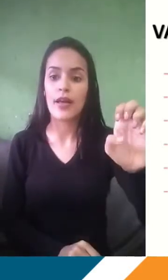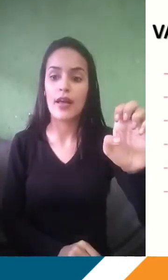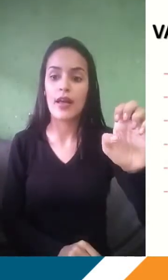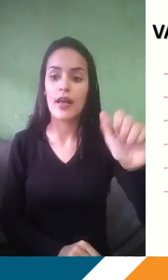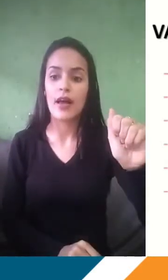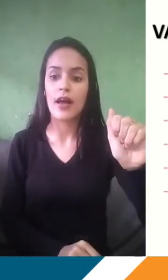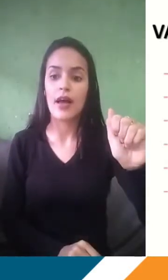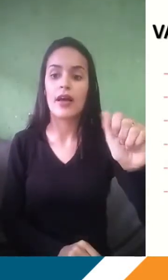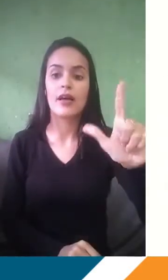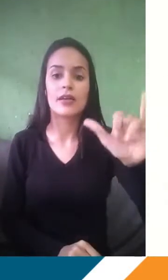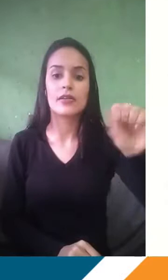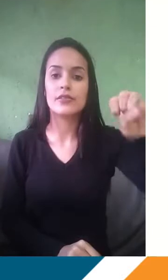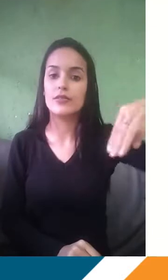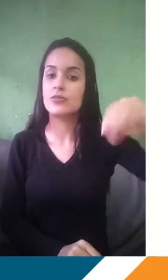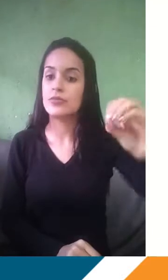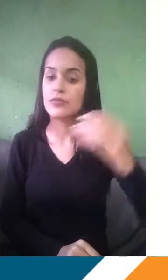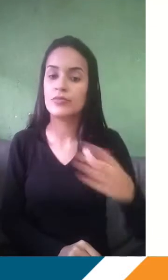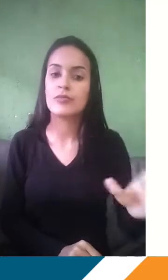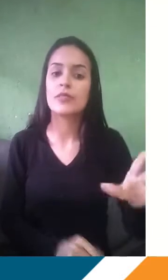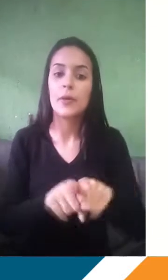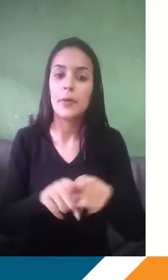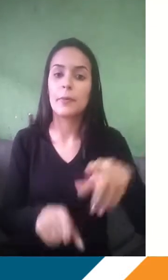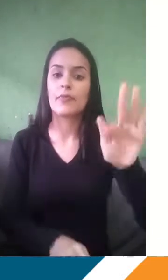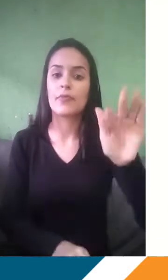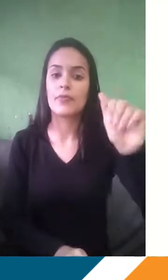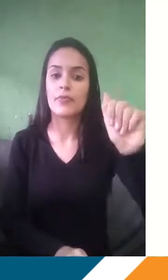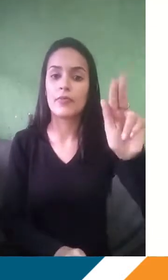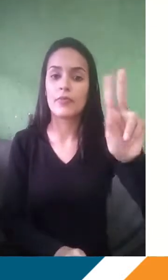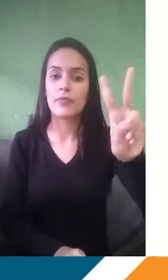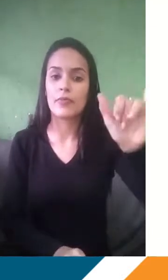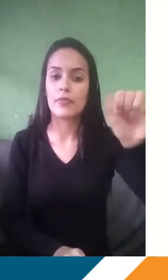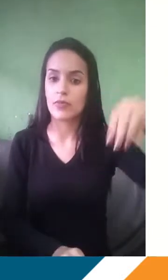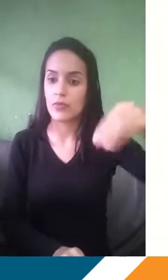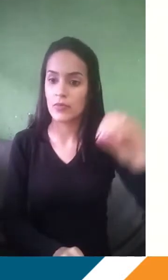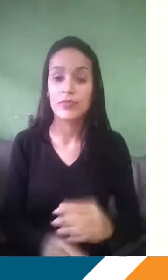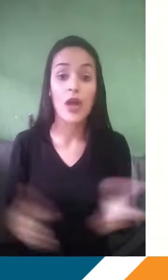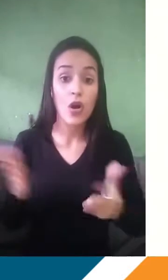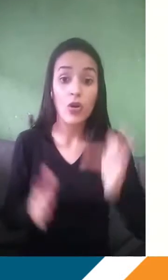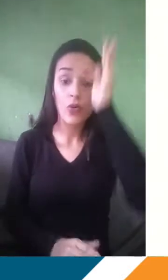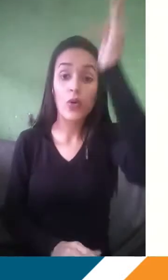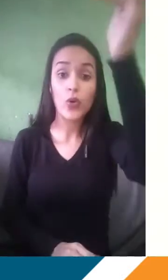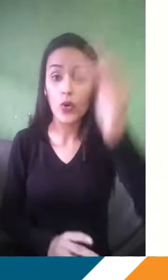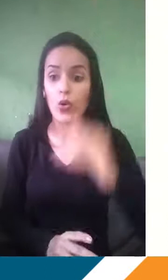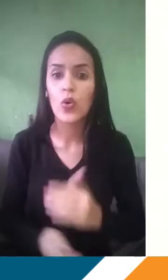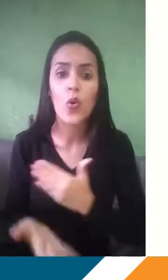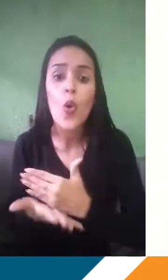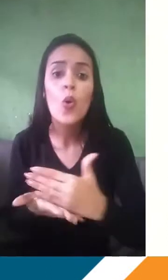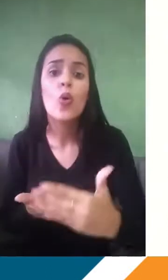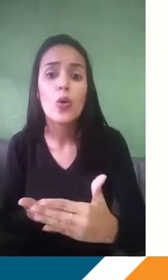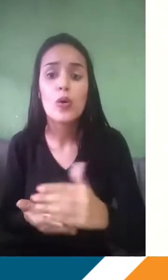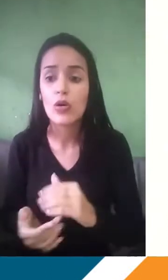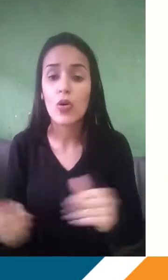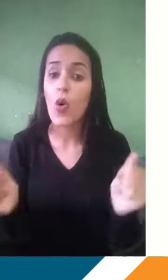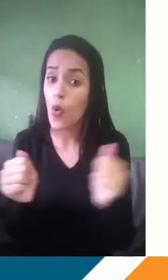o fauvismo. O futurismo foi um movimento artístico e literário que teve como marco inicial